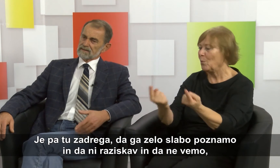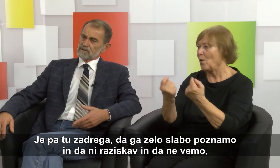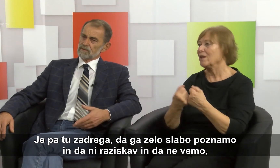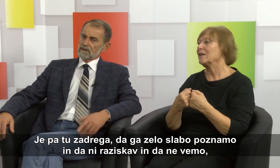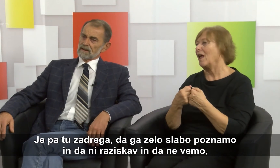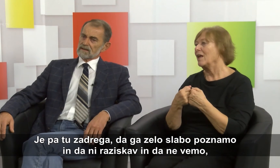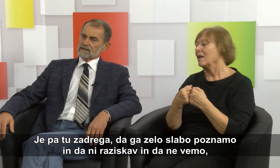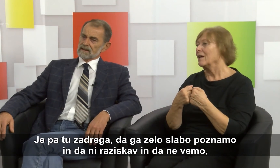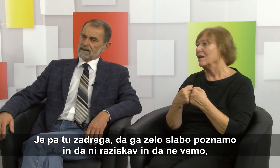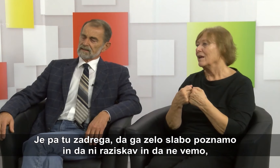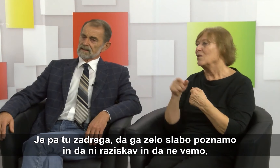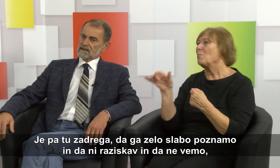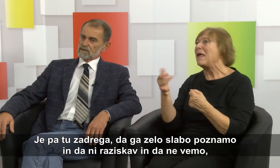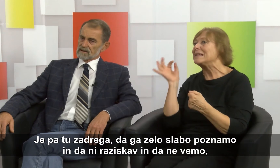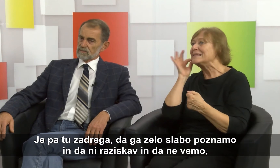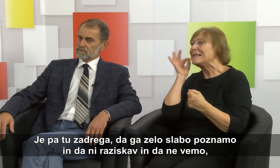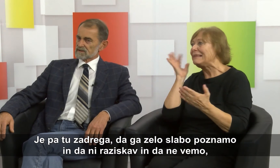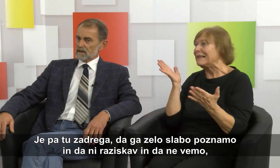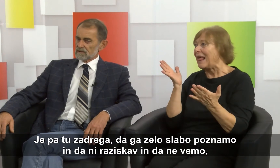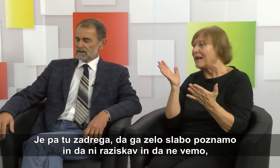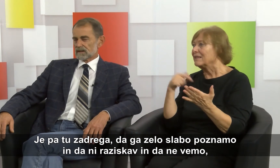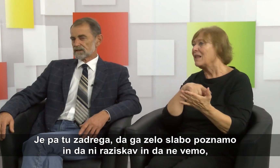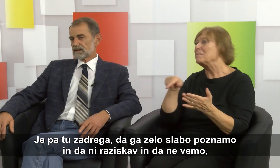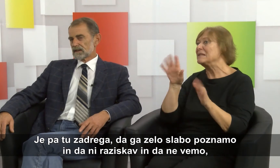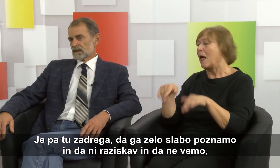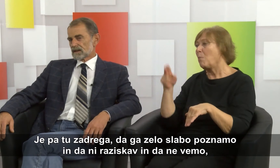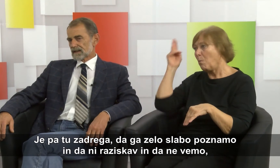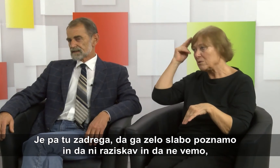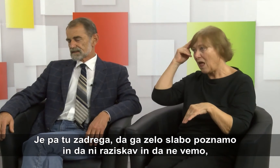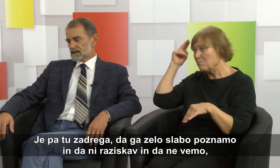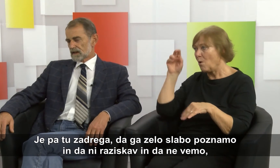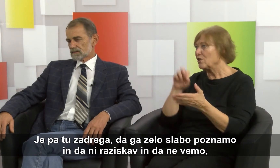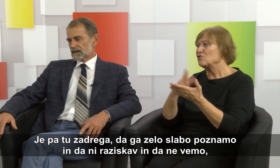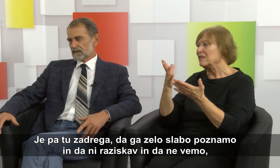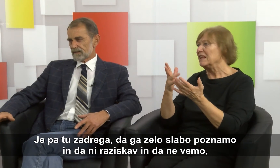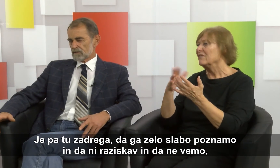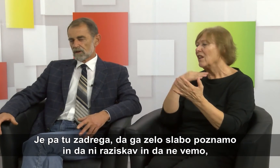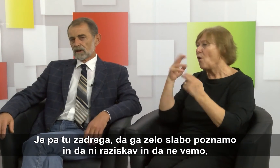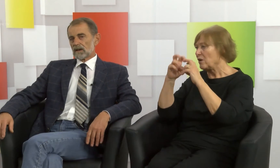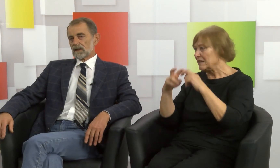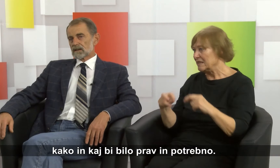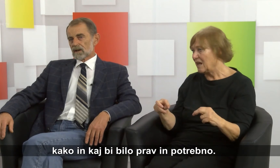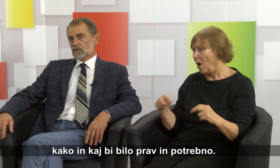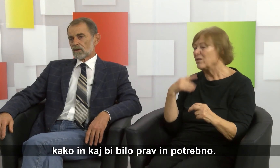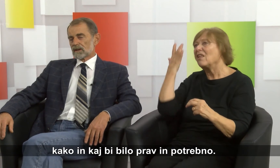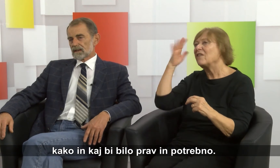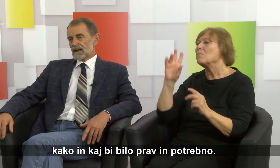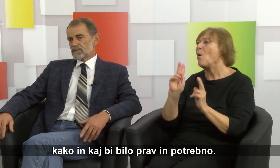tu zadrega, da ga zelo slabo poznamo, ne, da ni raziskav, da ne vemo, kako in kaj bi